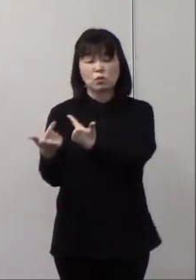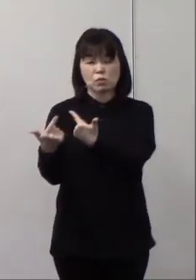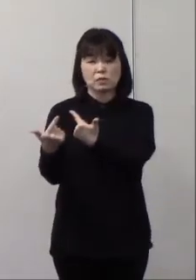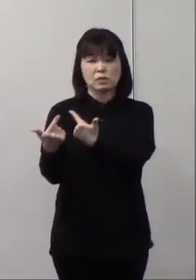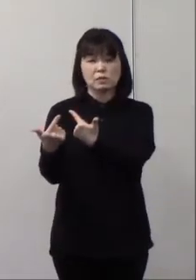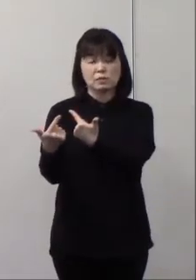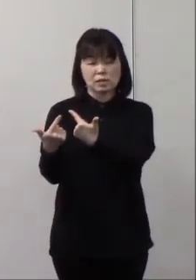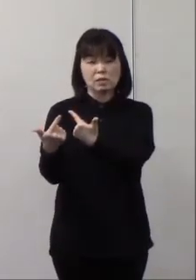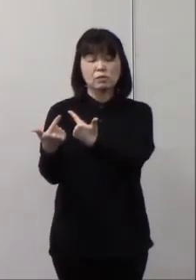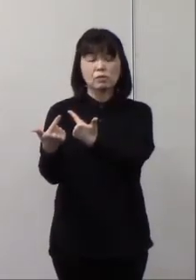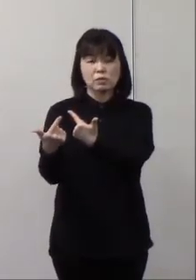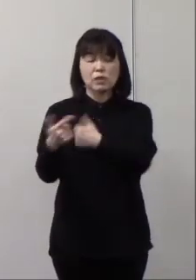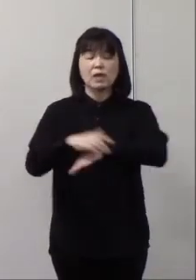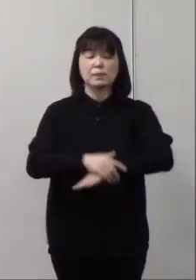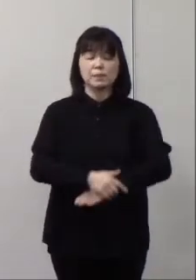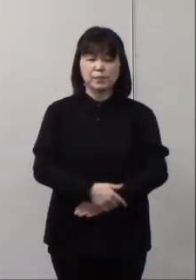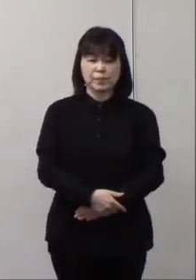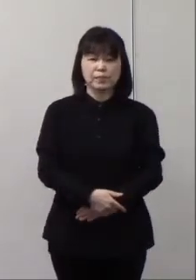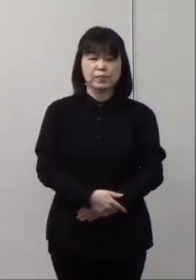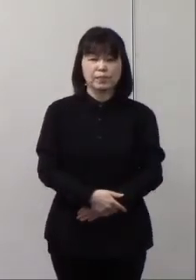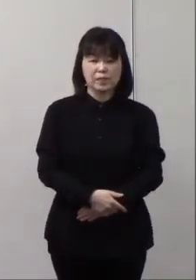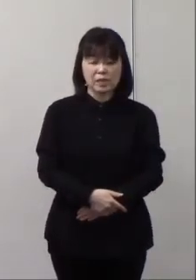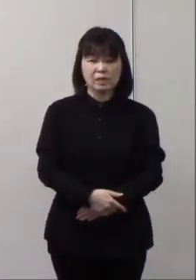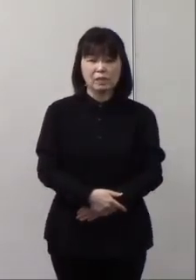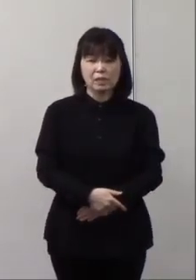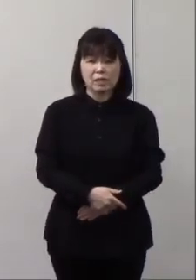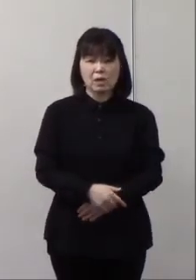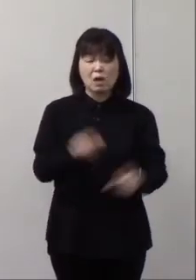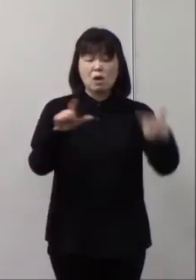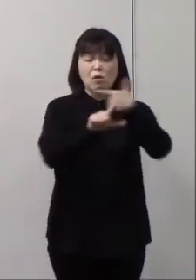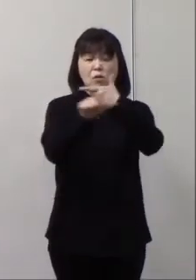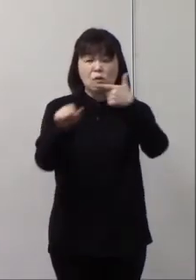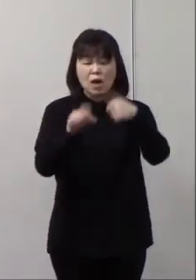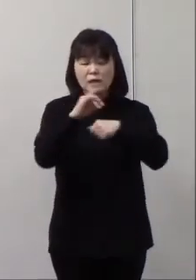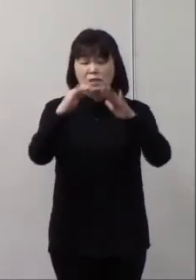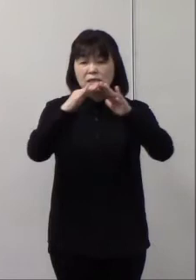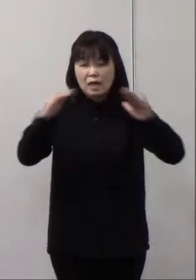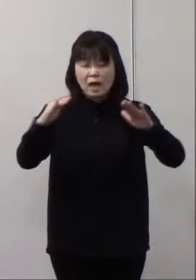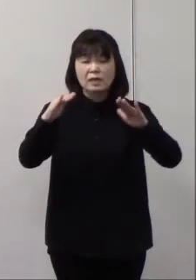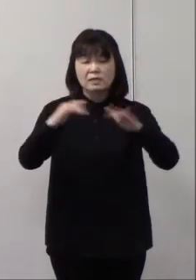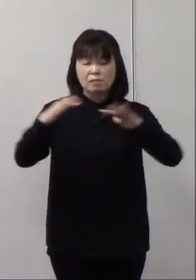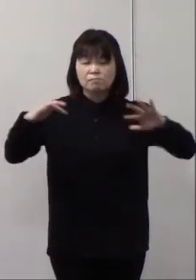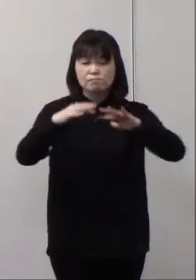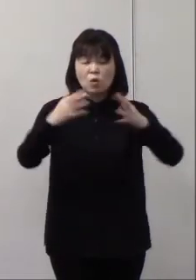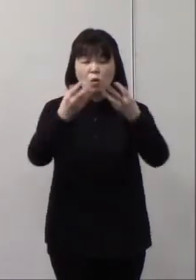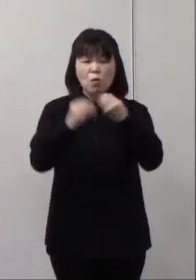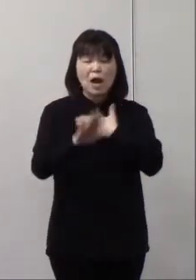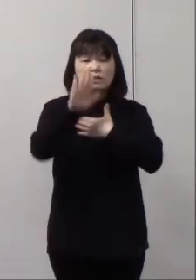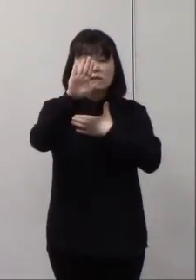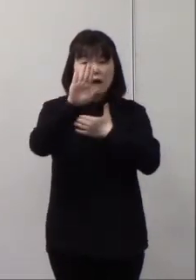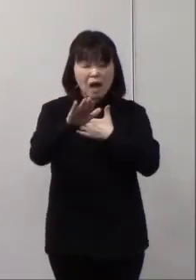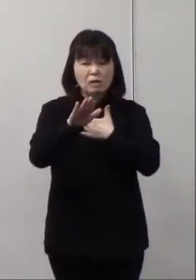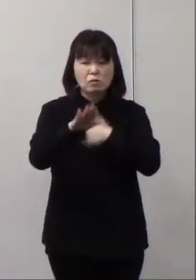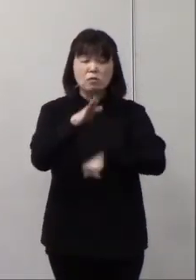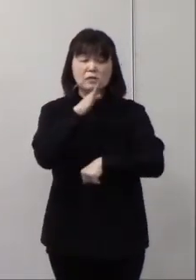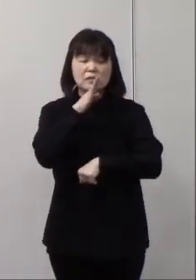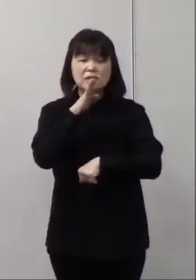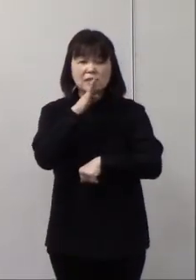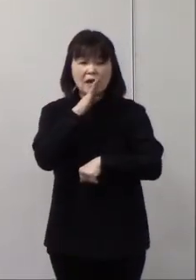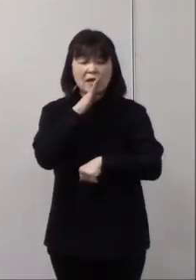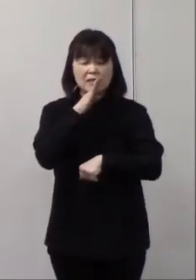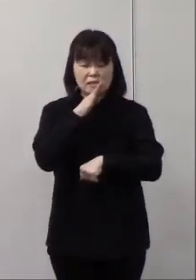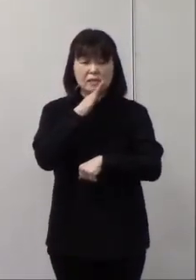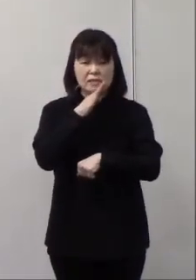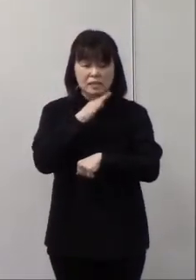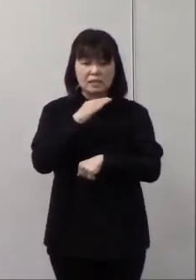決定いただいたものをですね、実施するといっても、やはり7月以降になってしまう。で、そのブランクを埋めるためには、今